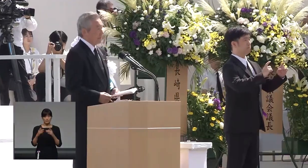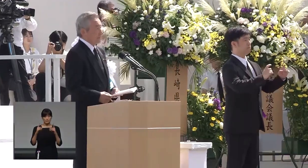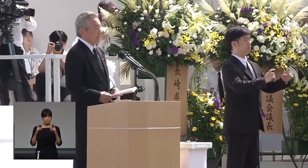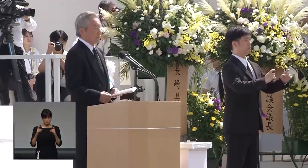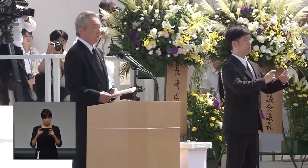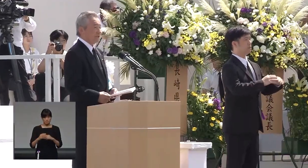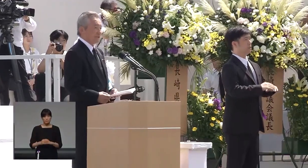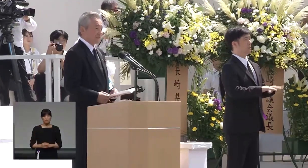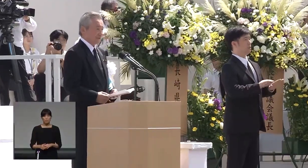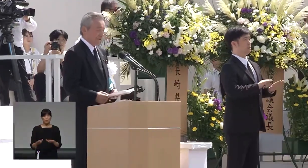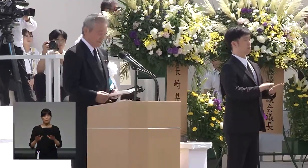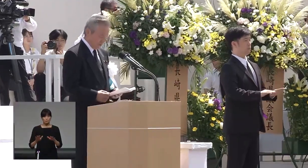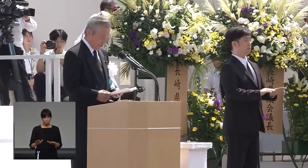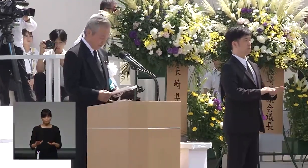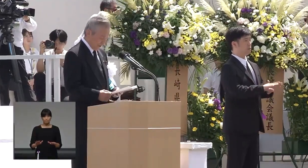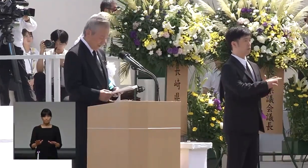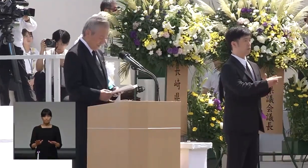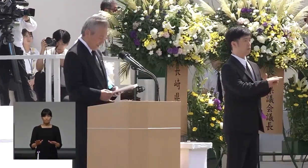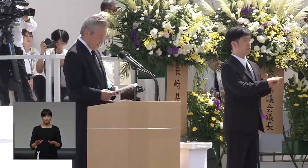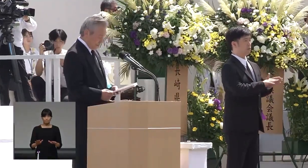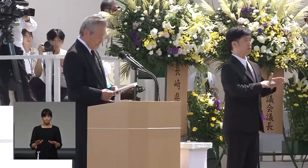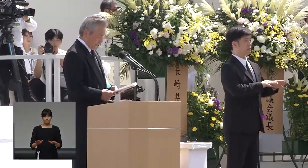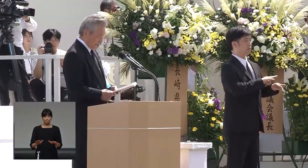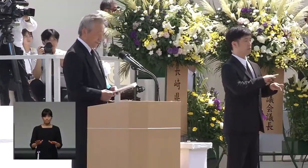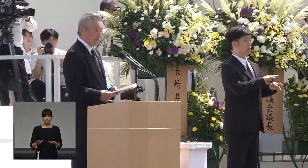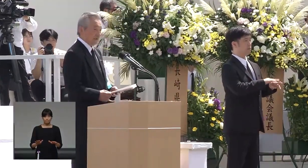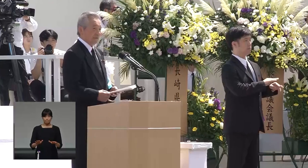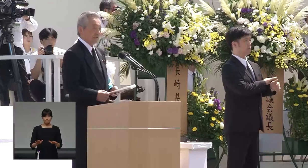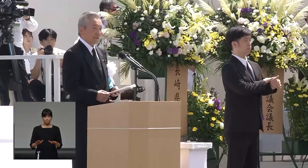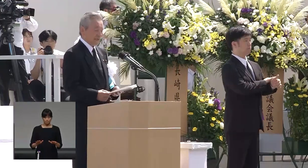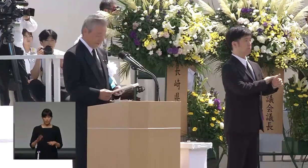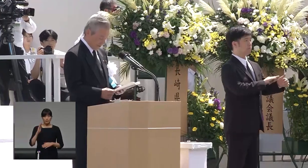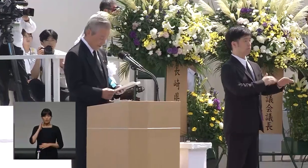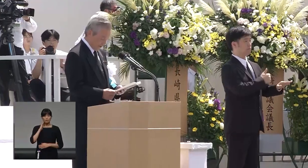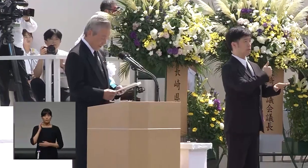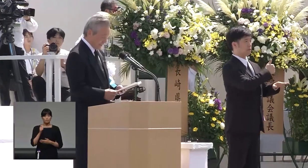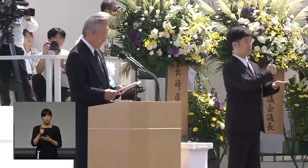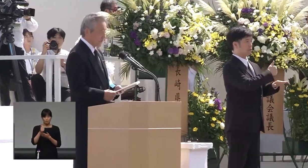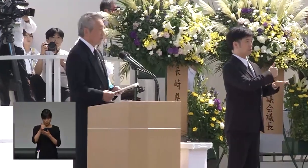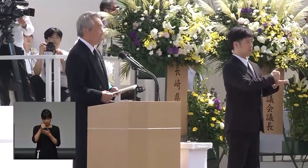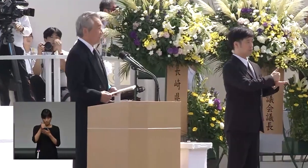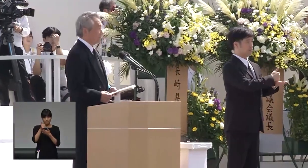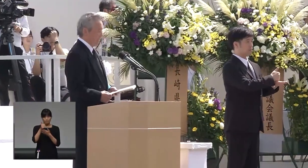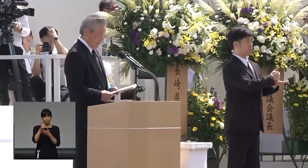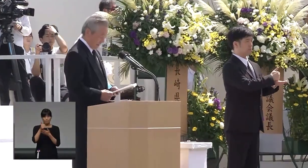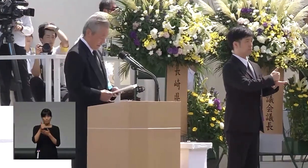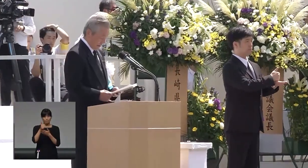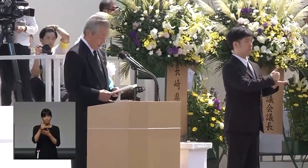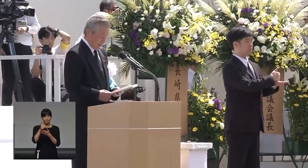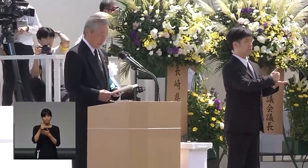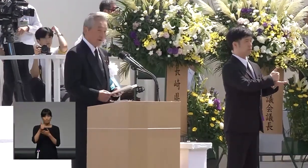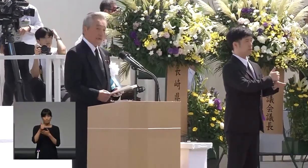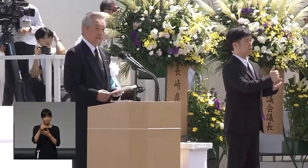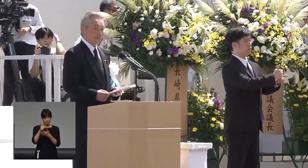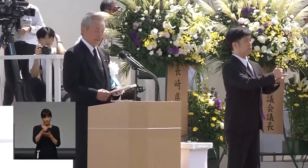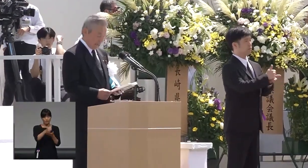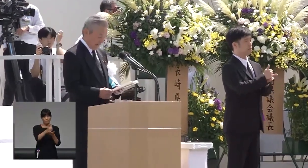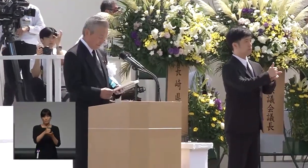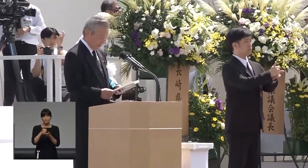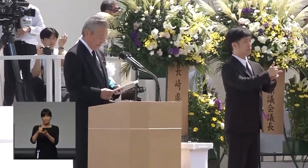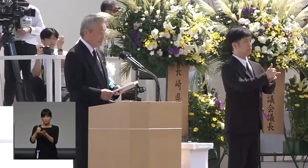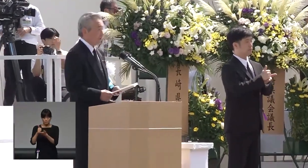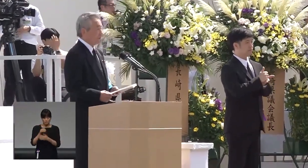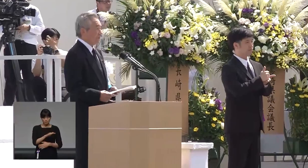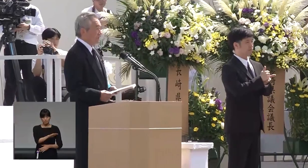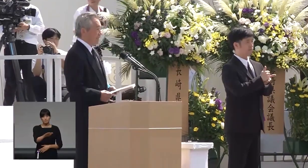式事本日ここに岸田内閣総理大臣を始めご来